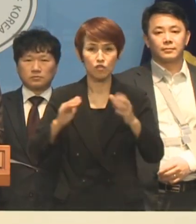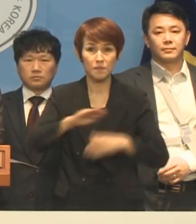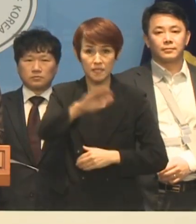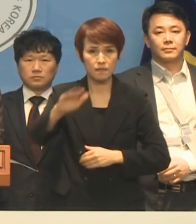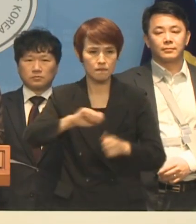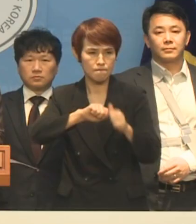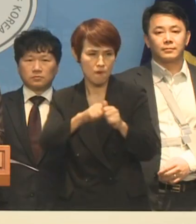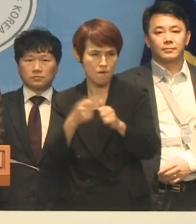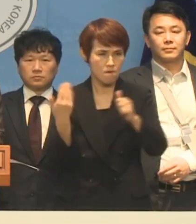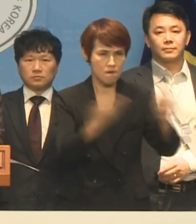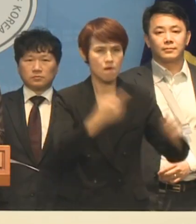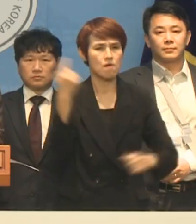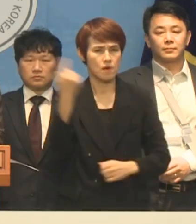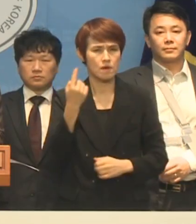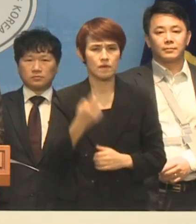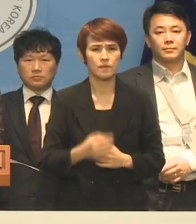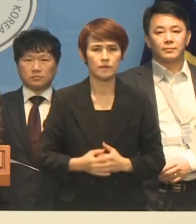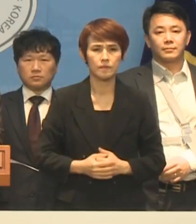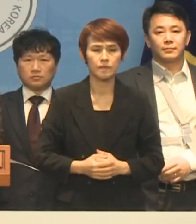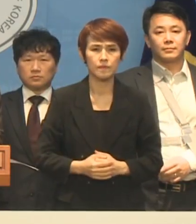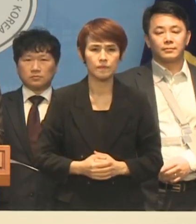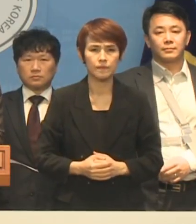심판을 피할 수 없을 것입니다.